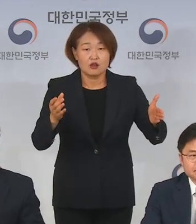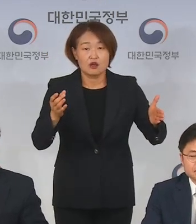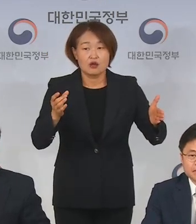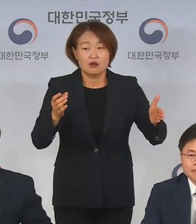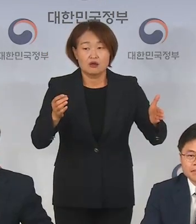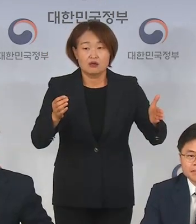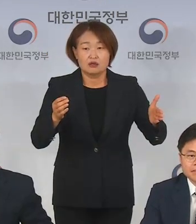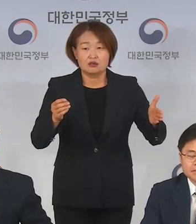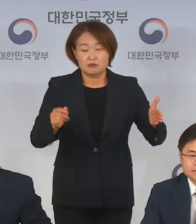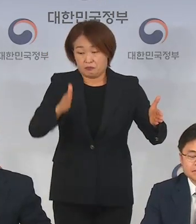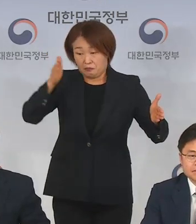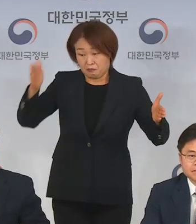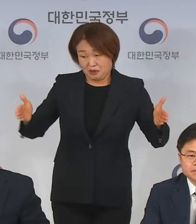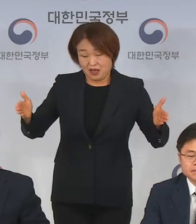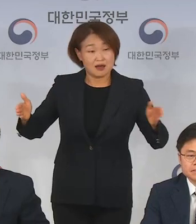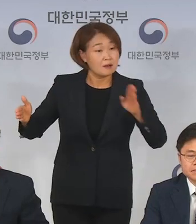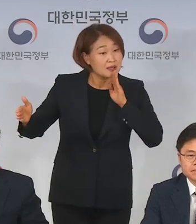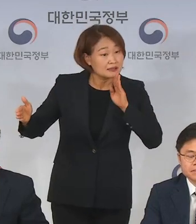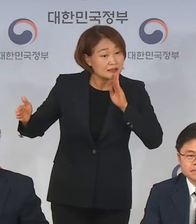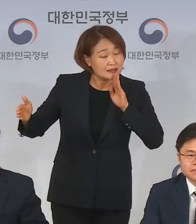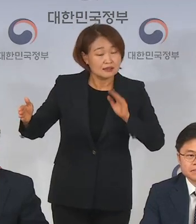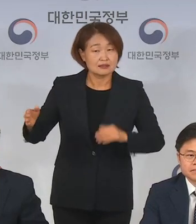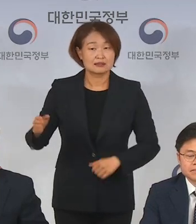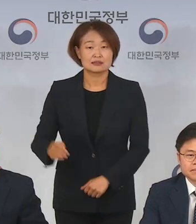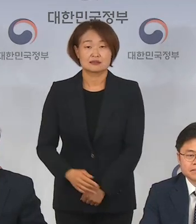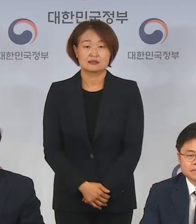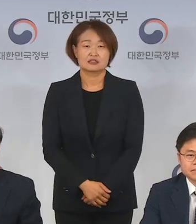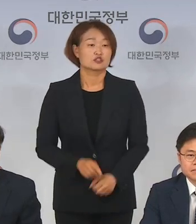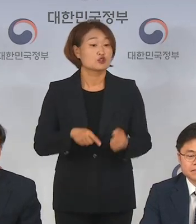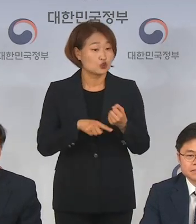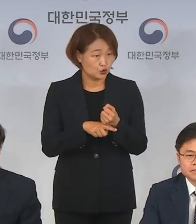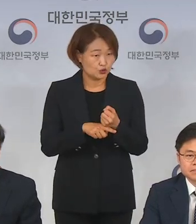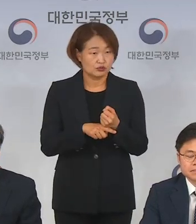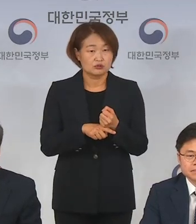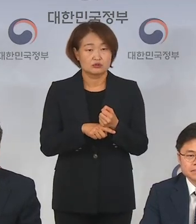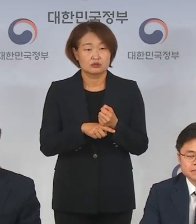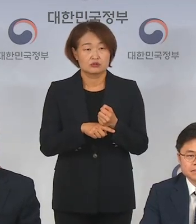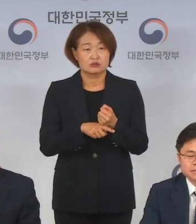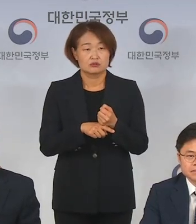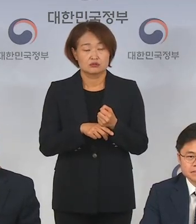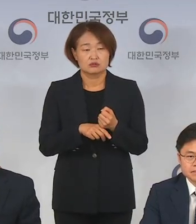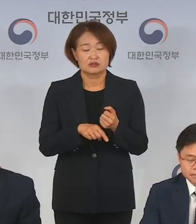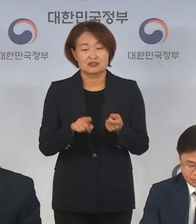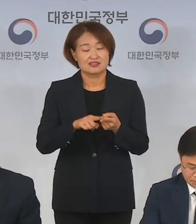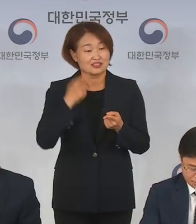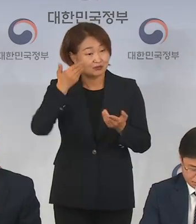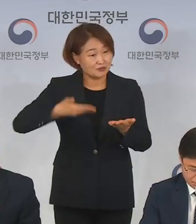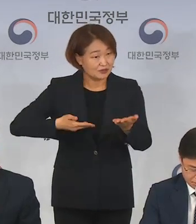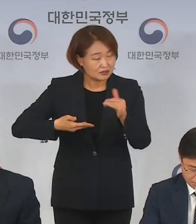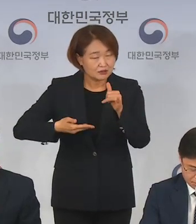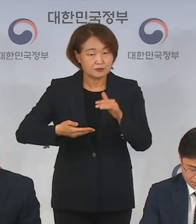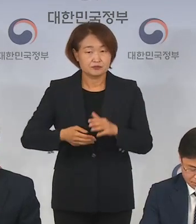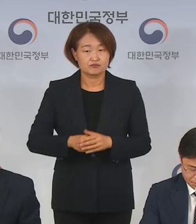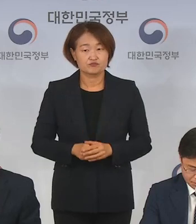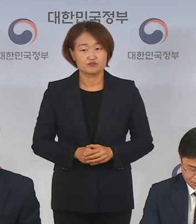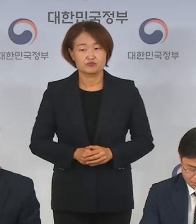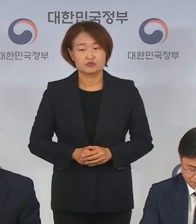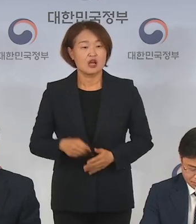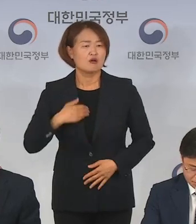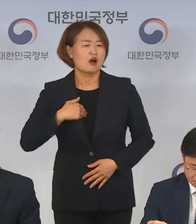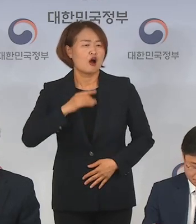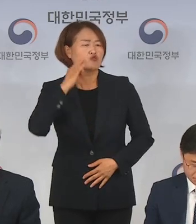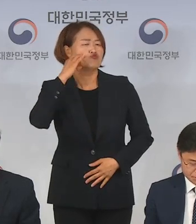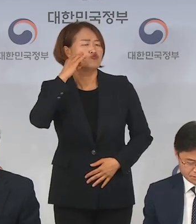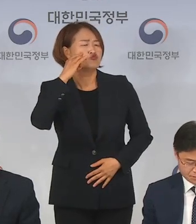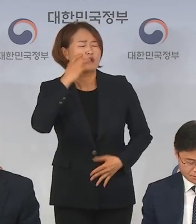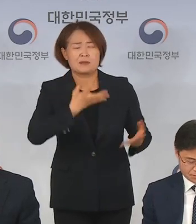거에 비해서 많이 늘어났는데 그 이유나 경과를 좀 물으셨는데요. 당연히 저희가 지금 보고자 하는